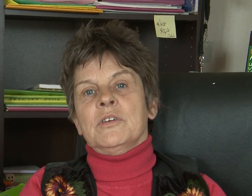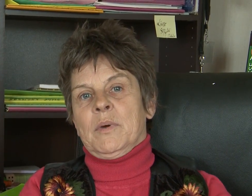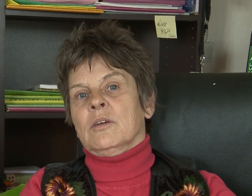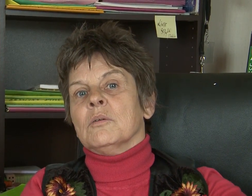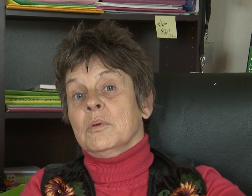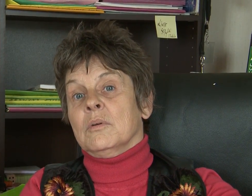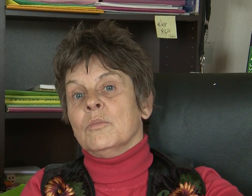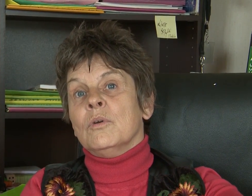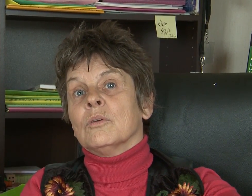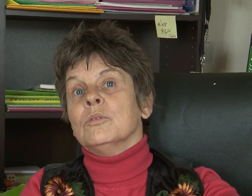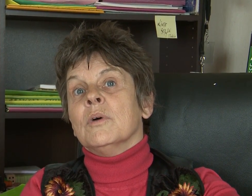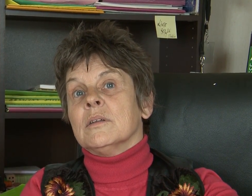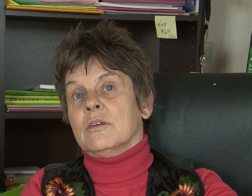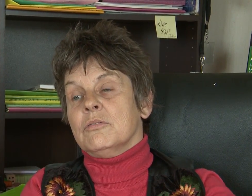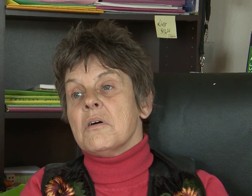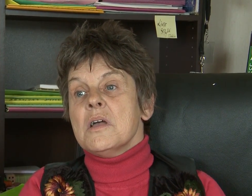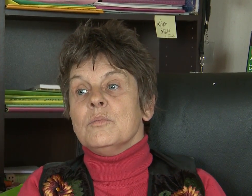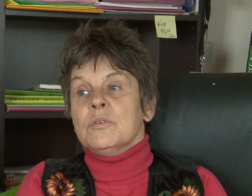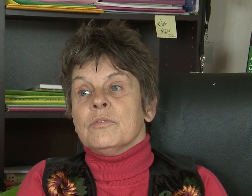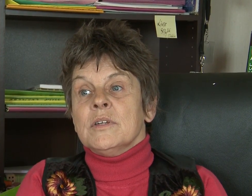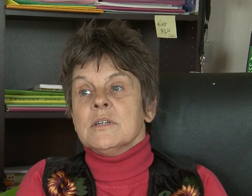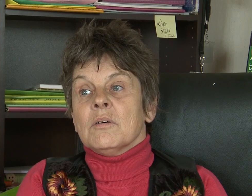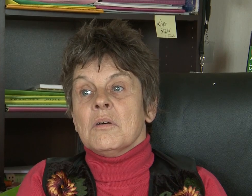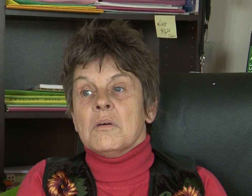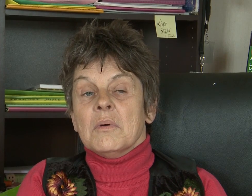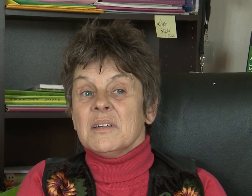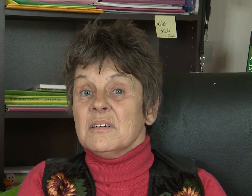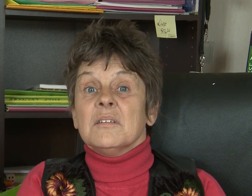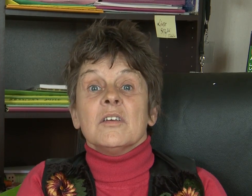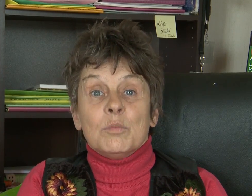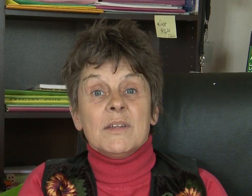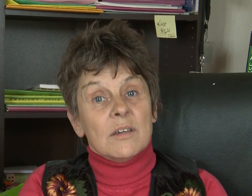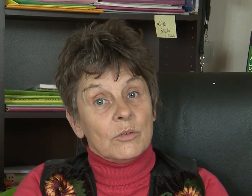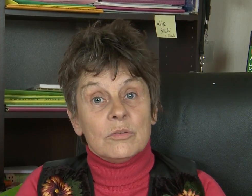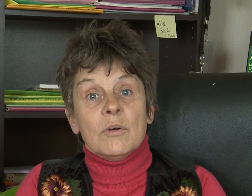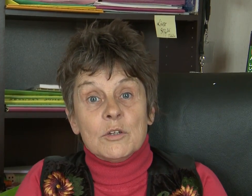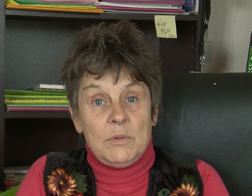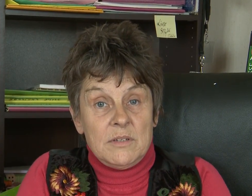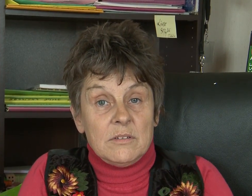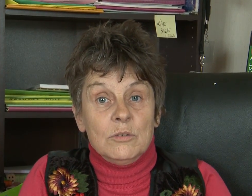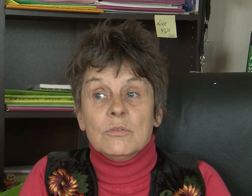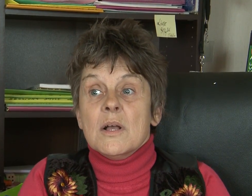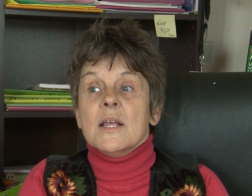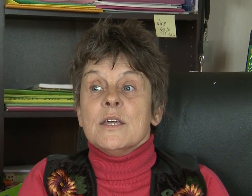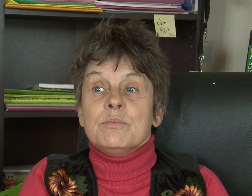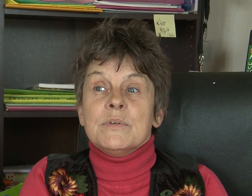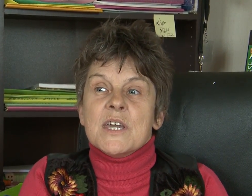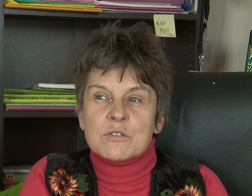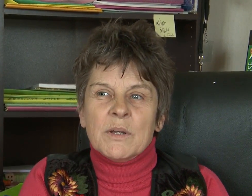par exemple, un mot langue de bois très fort, puis on va dire, ouais, des exploités, revenons à exploiter, c'est tout. Et puis exploiter,